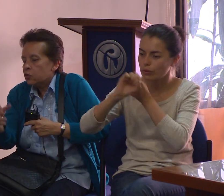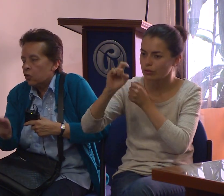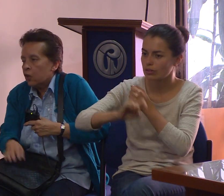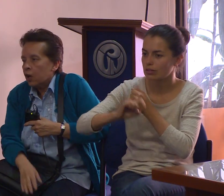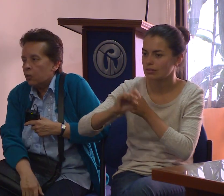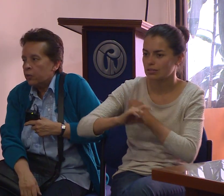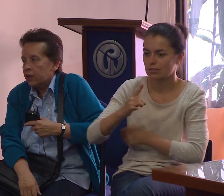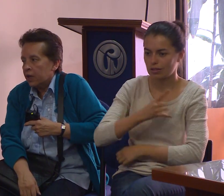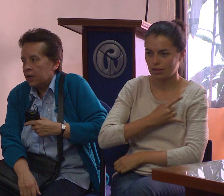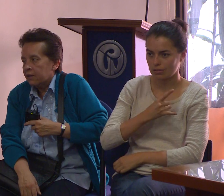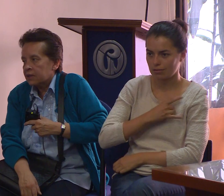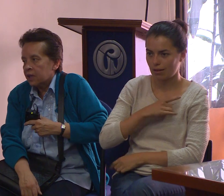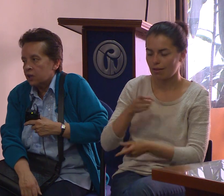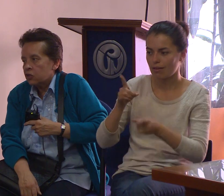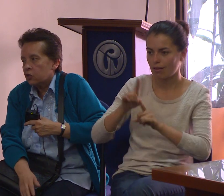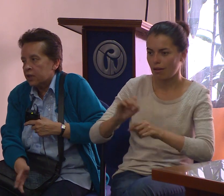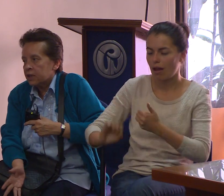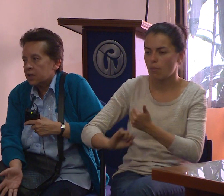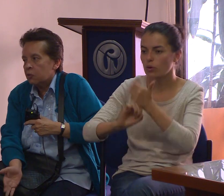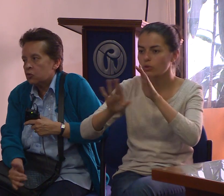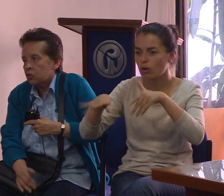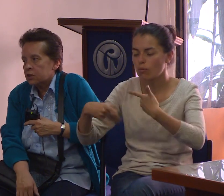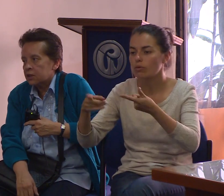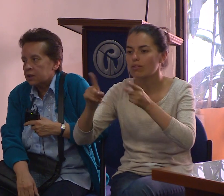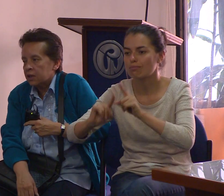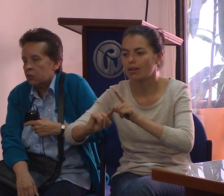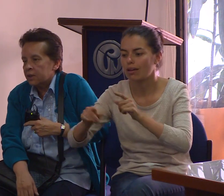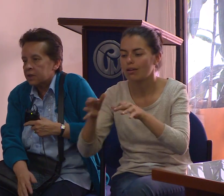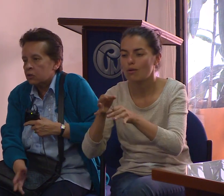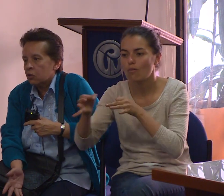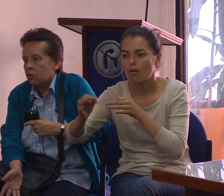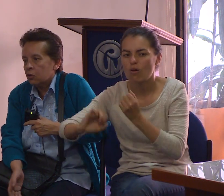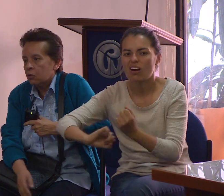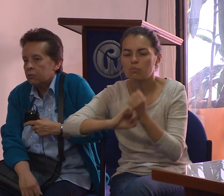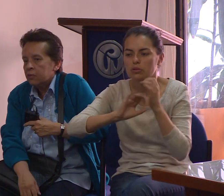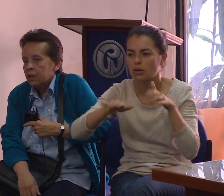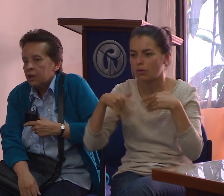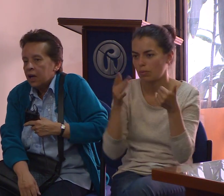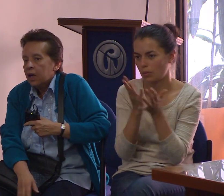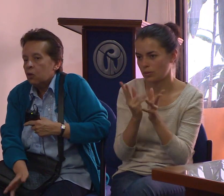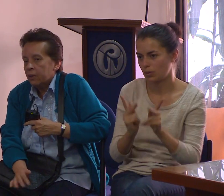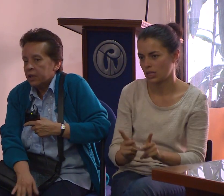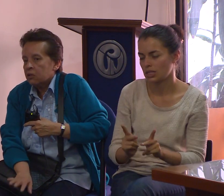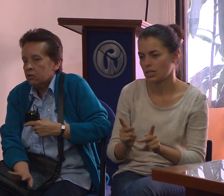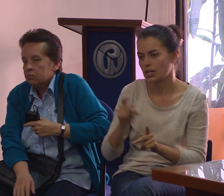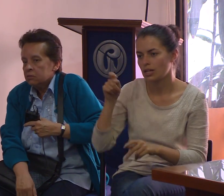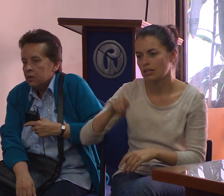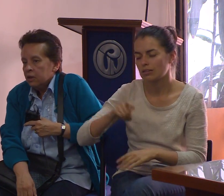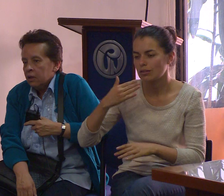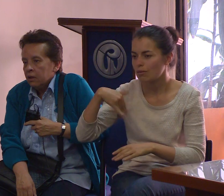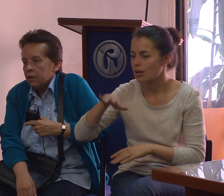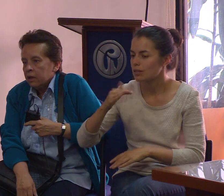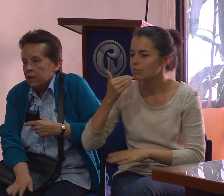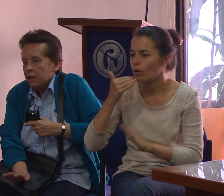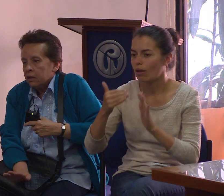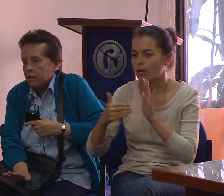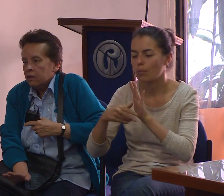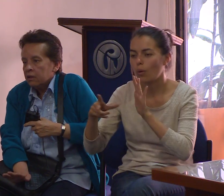la institución o la comunidad le va a hacer a los estudiantes. Estamos solicitando más que todo alojamiento